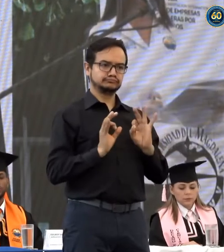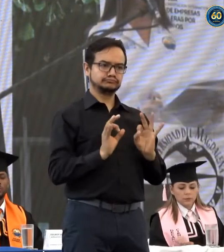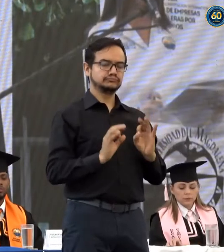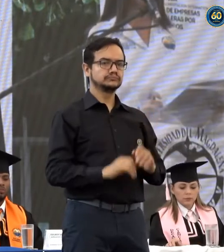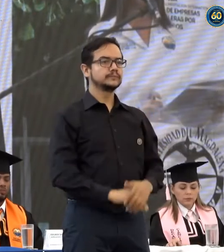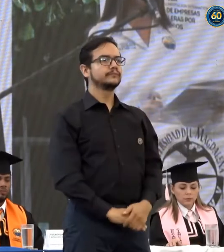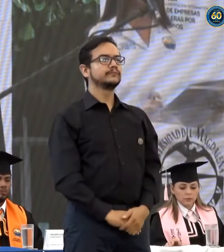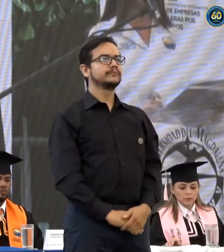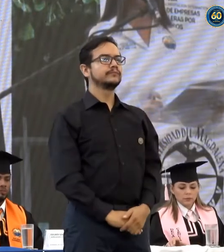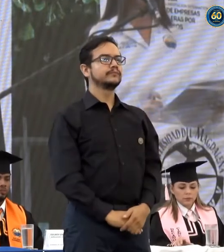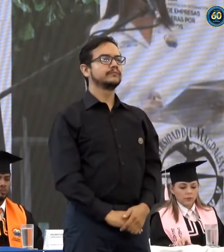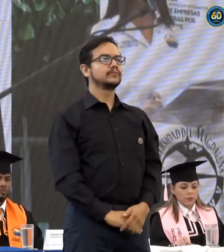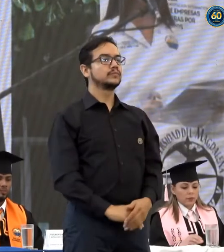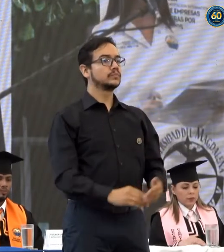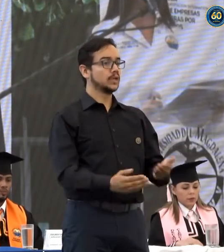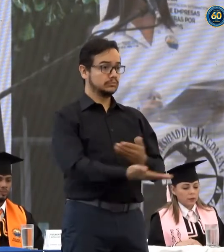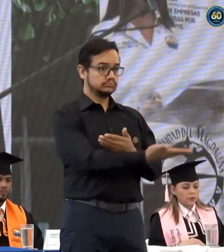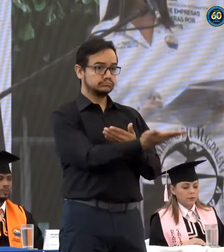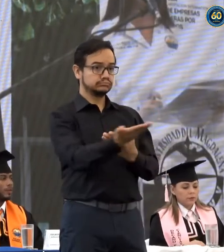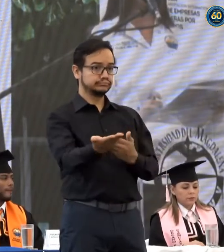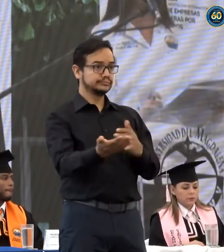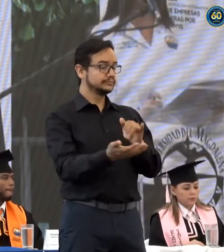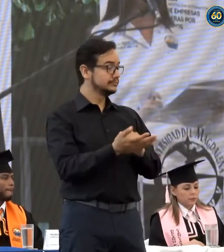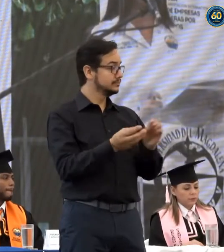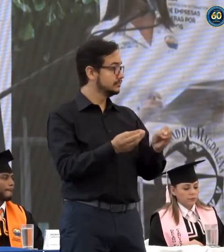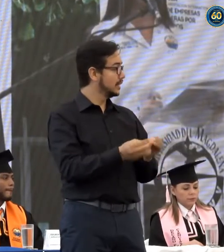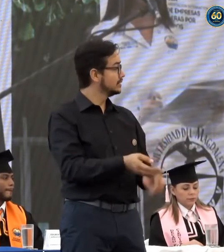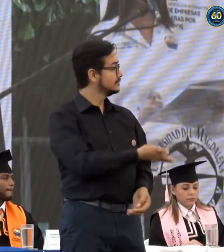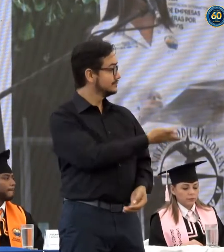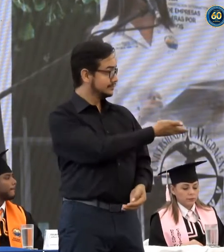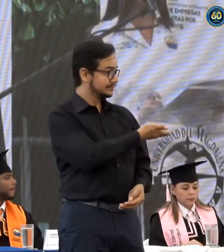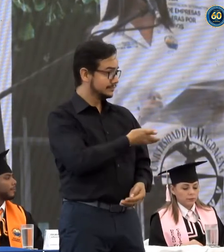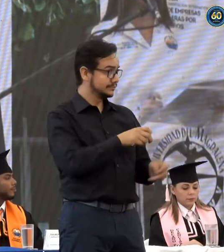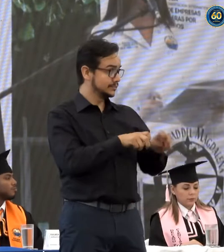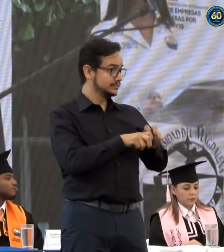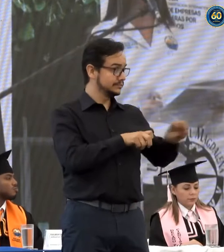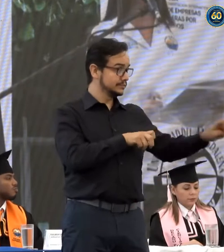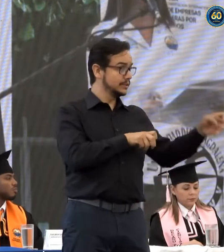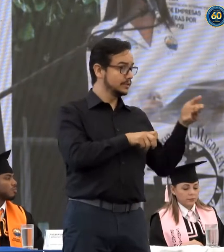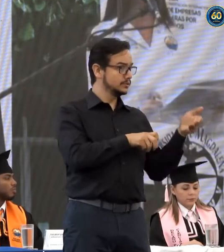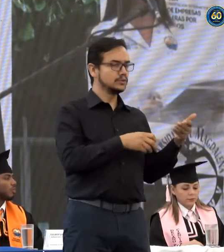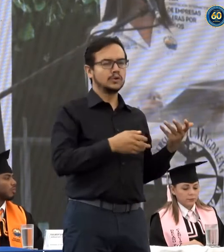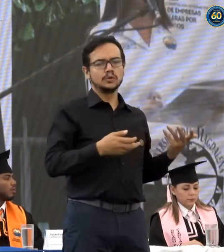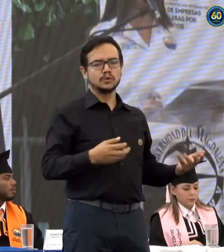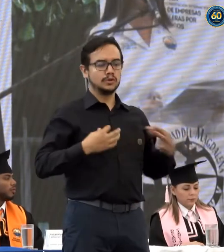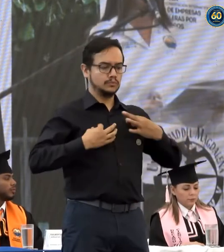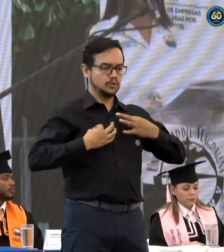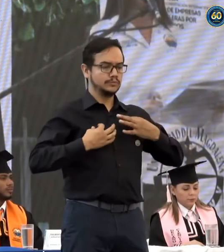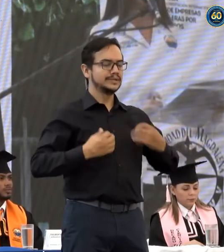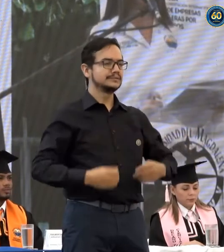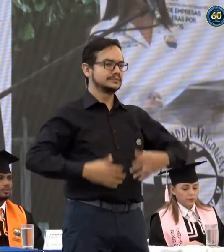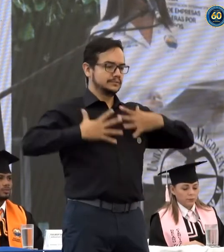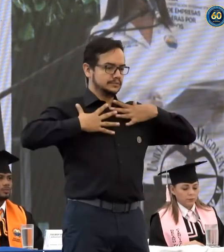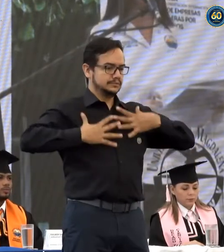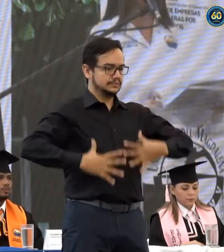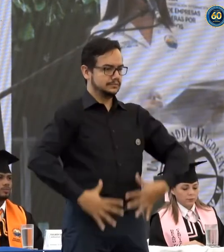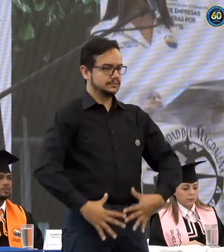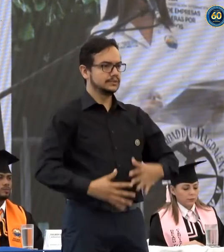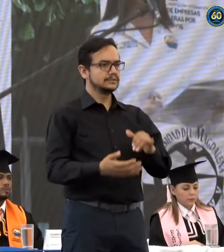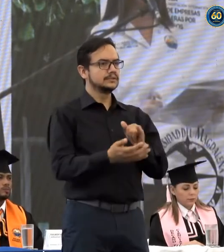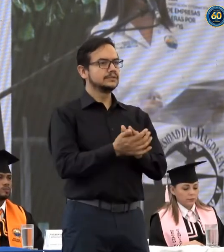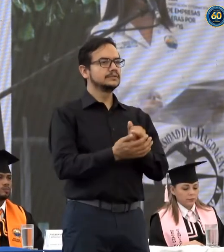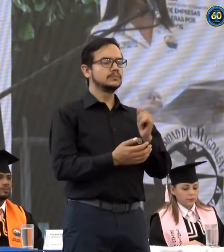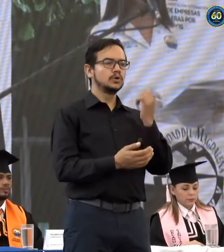espacio dicen los graduados y los miembros de la mesa directiva de la Universidad del Magdalena La toga tradicional que es el traje